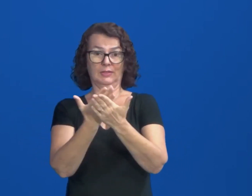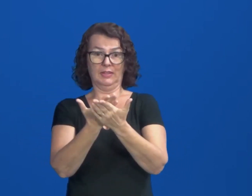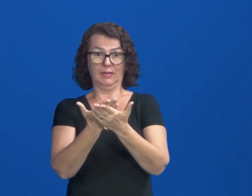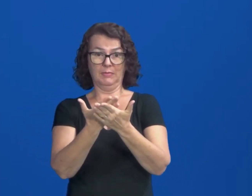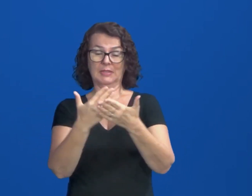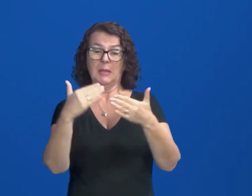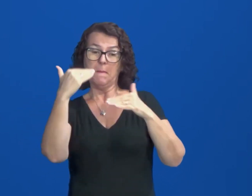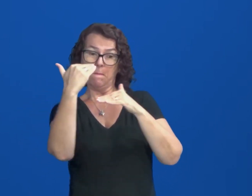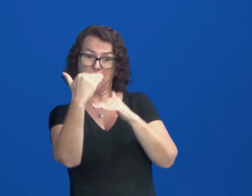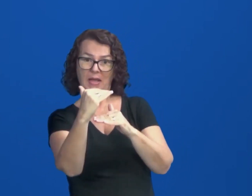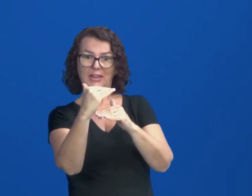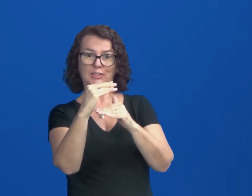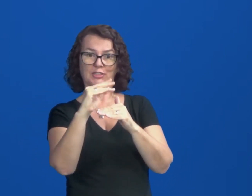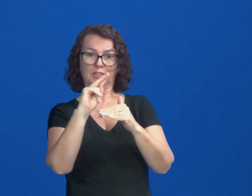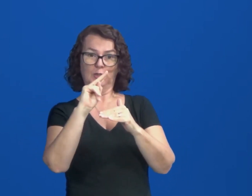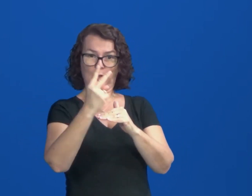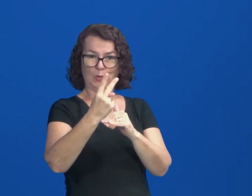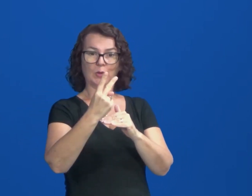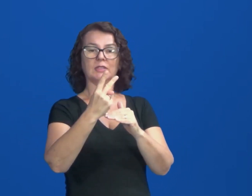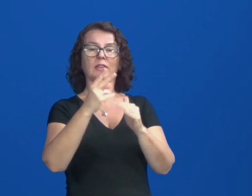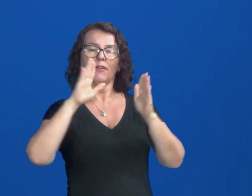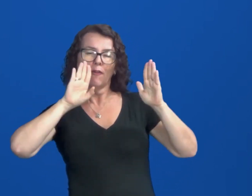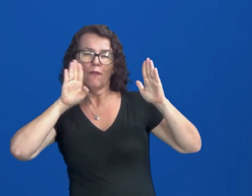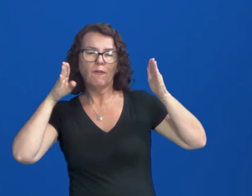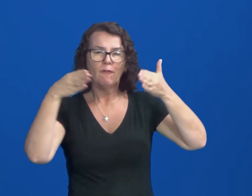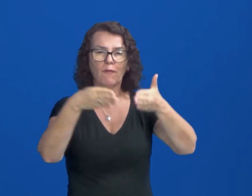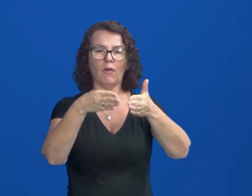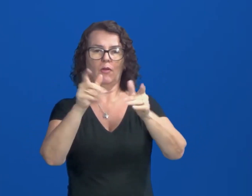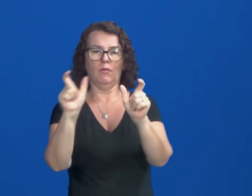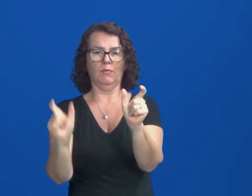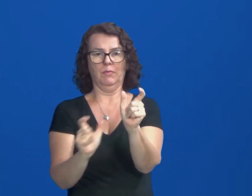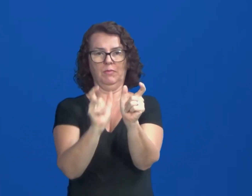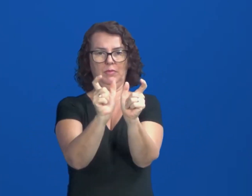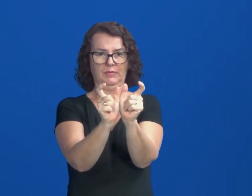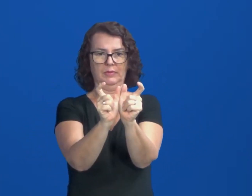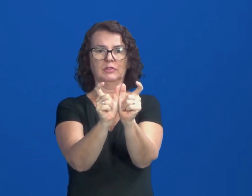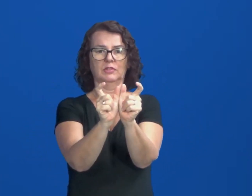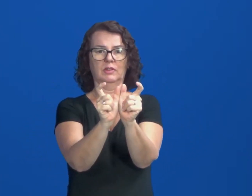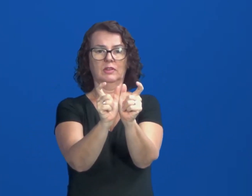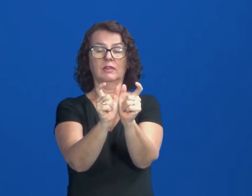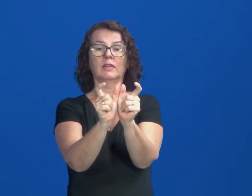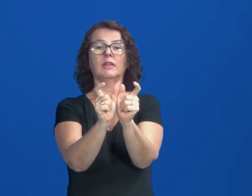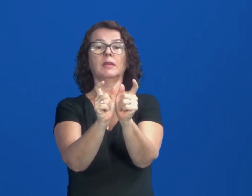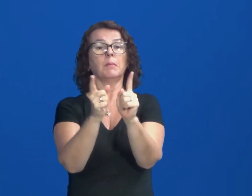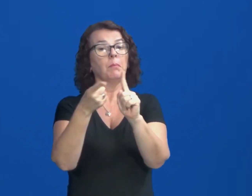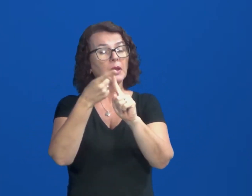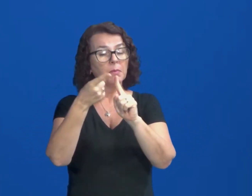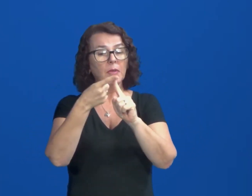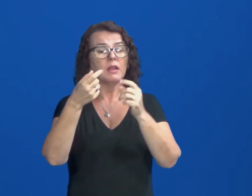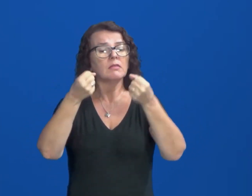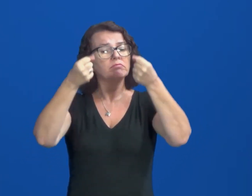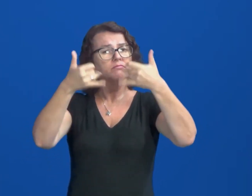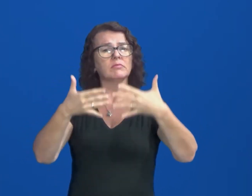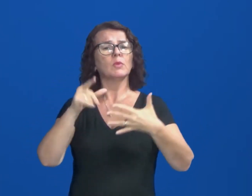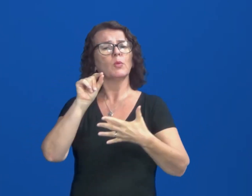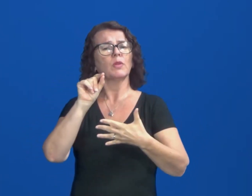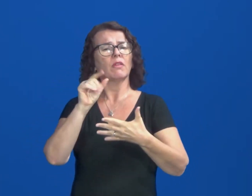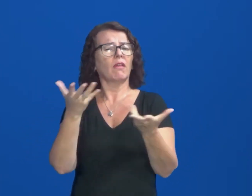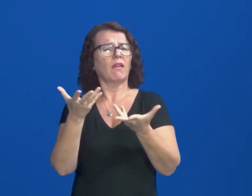a parte 2, especificamente a morfologia. Primeiro eu expliquei o que